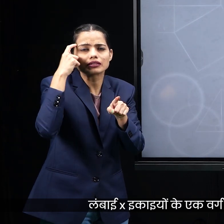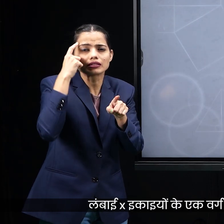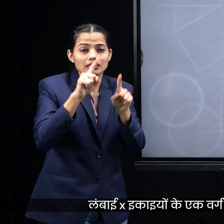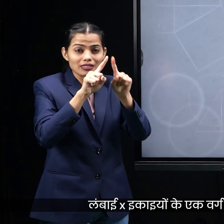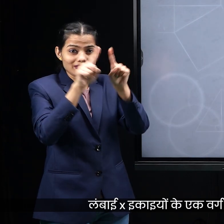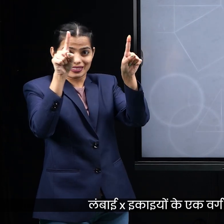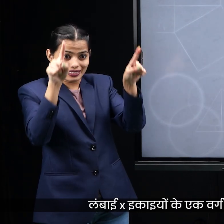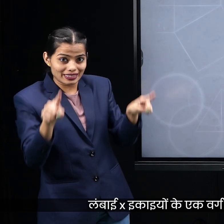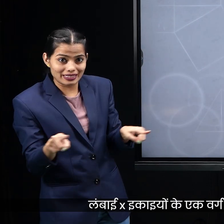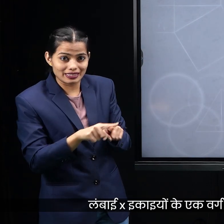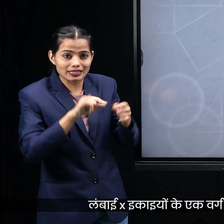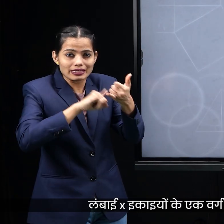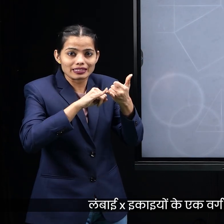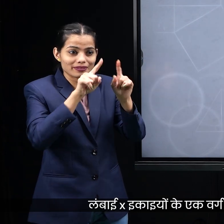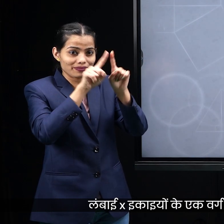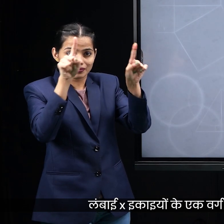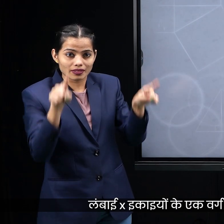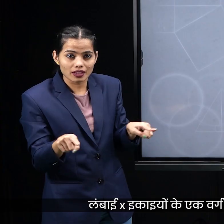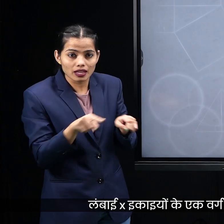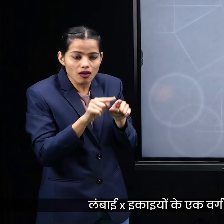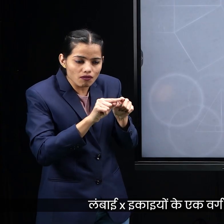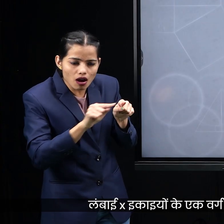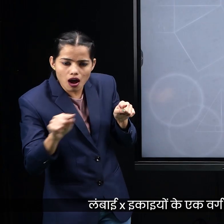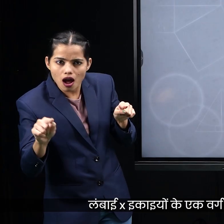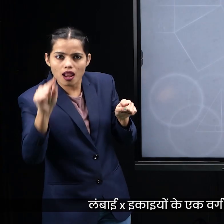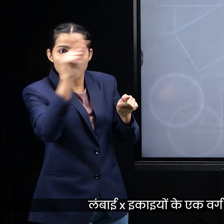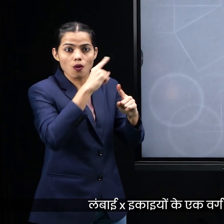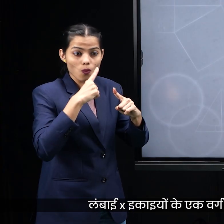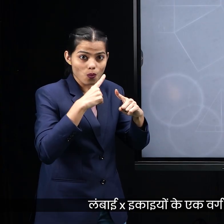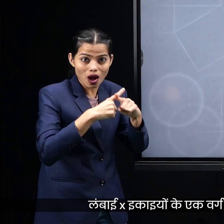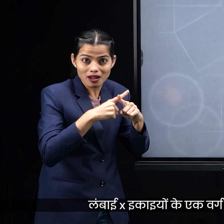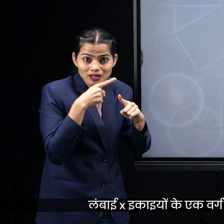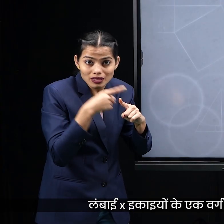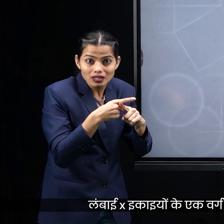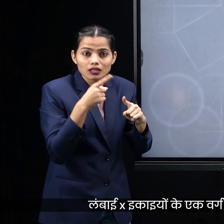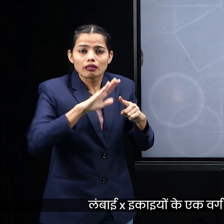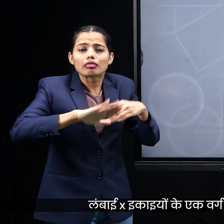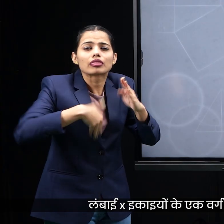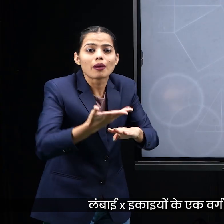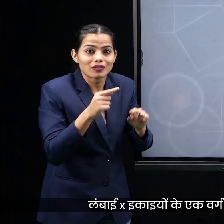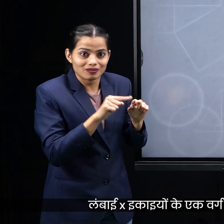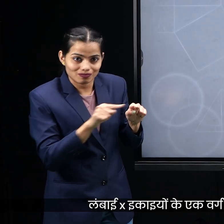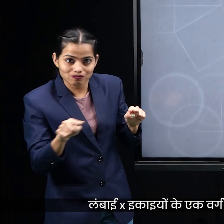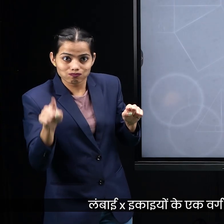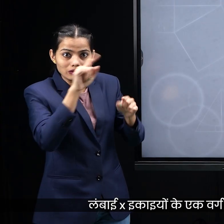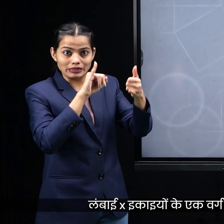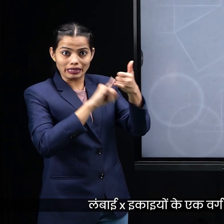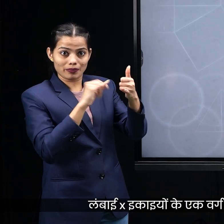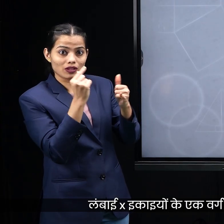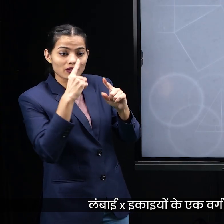लंबाई x इकाइयों के एक वर्ग पर विचार करें। फिर वर्ग का क्षेत्रफल